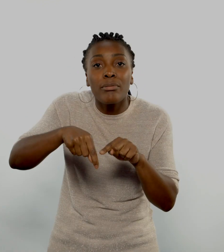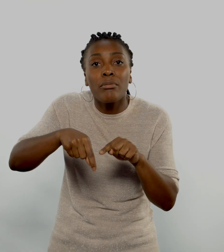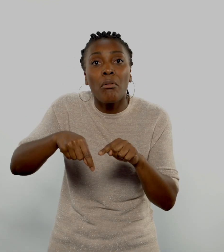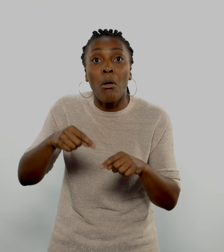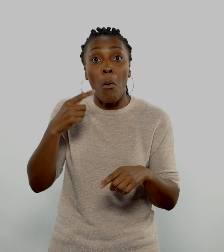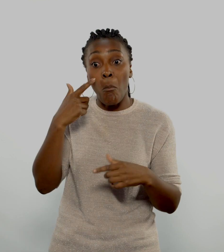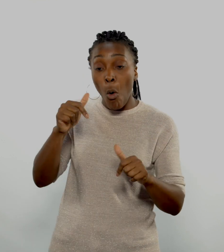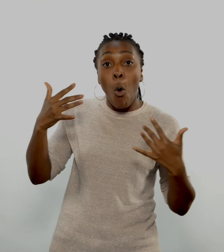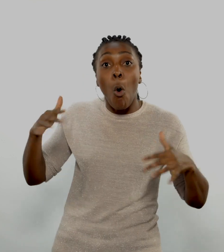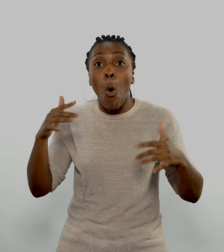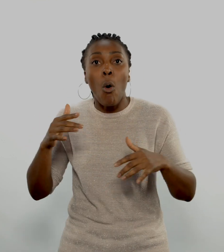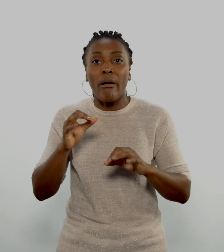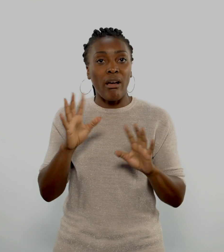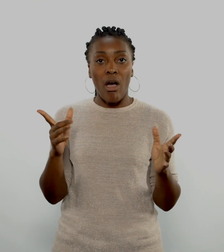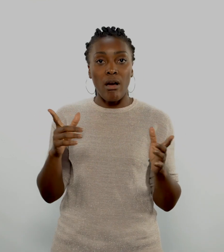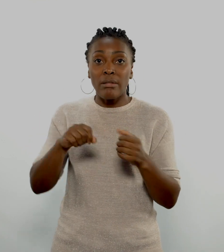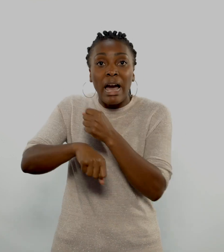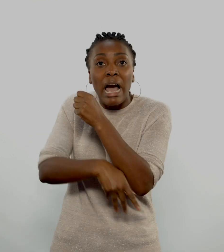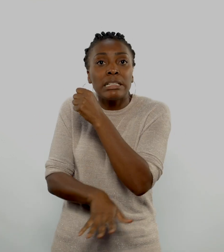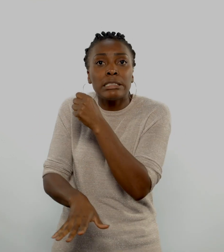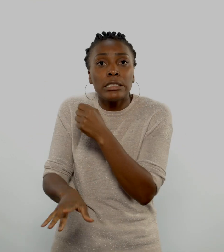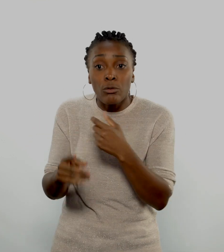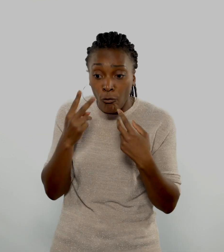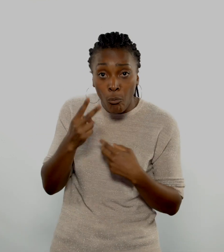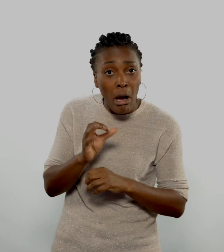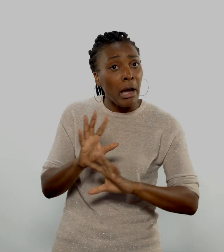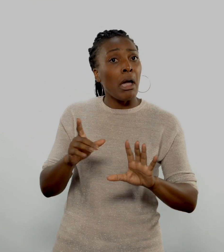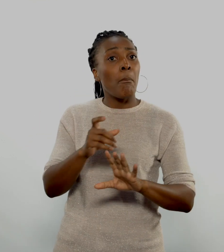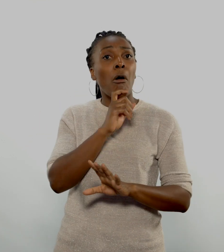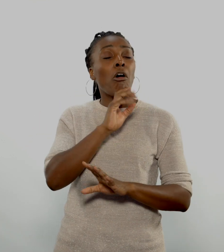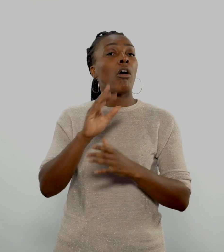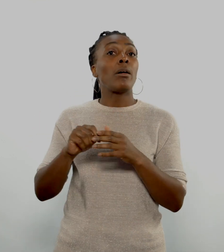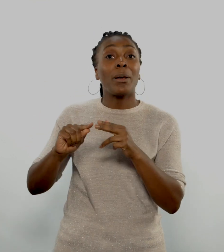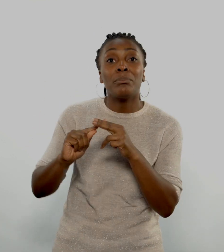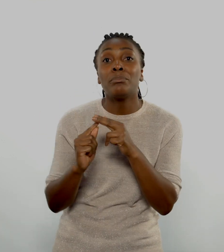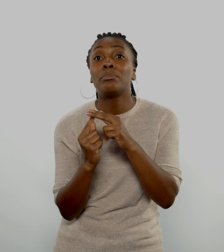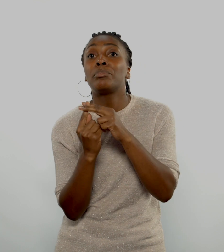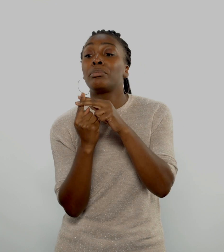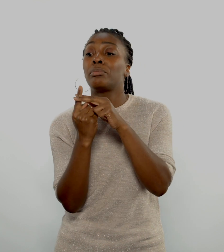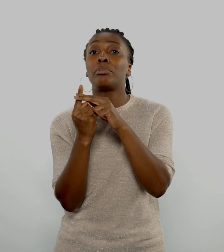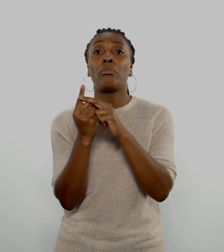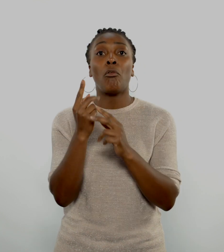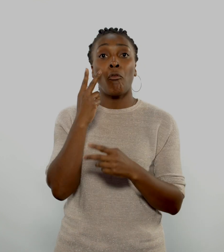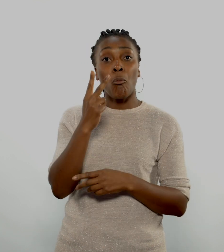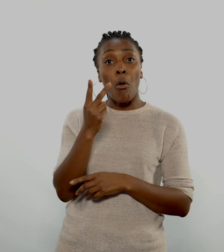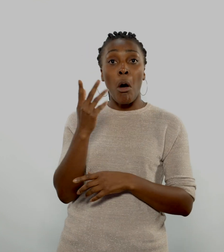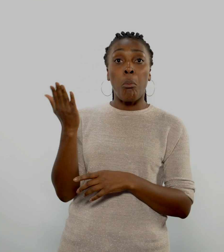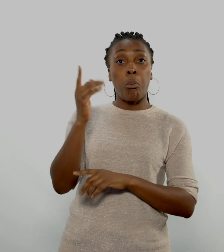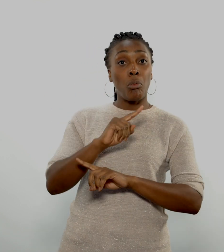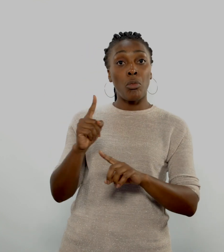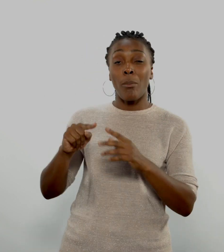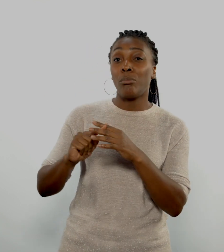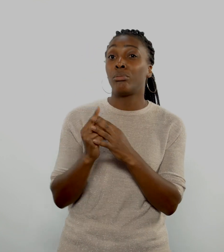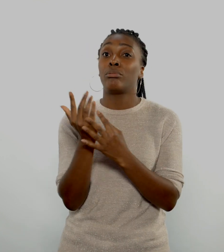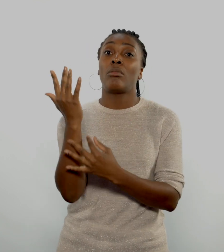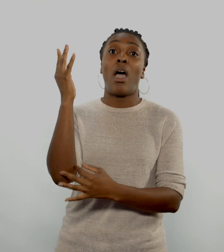pas impressionnant. Il y a des racines, c'est toujours pas impressionnant. Ça devient une petite pousse, c'est pas impressionnant. Ça devient un arbre, un petit arbre, c'est pas impressionnant.